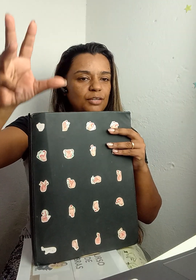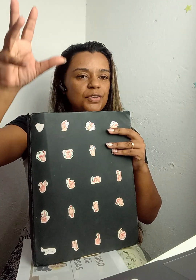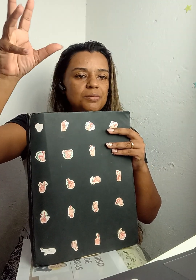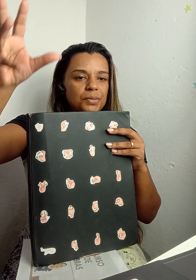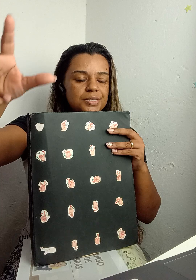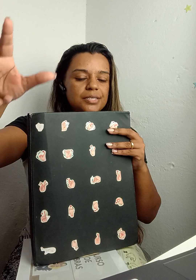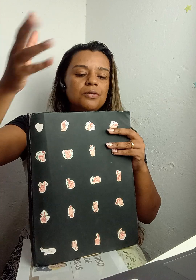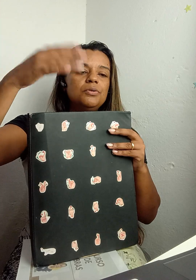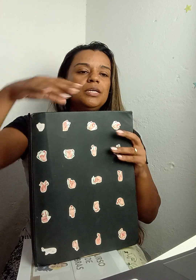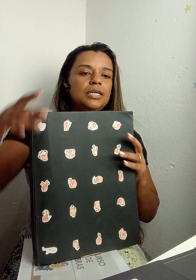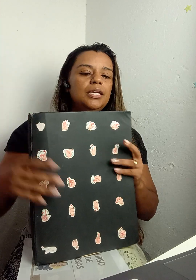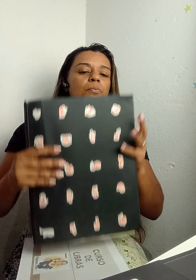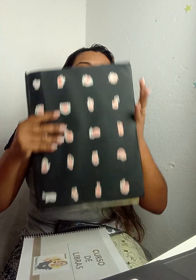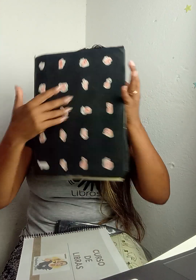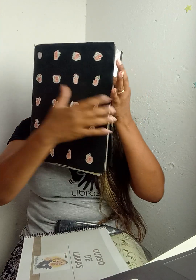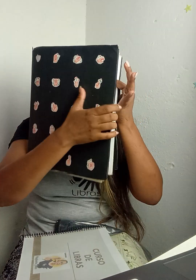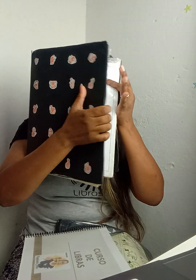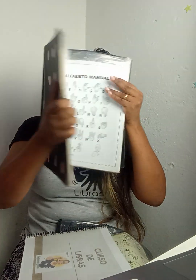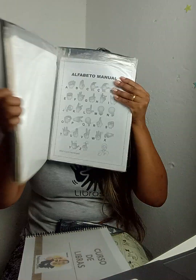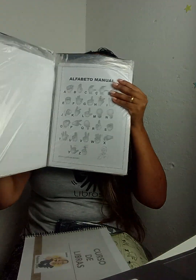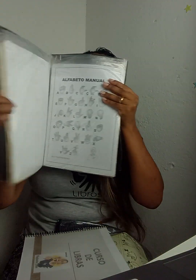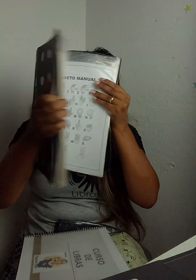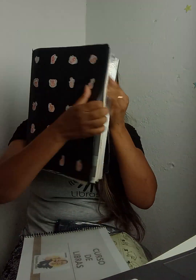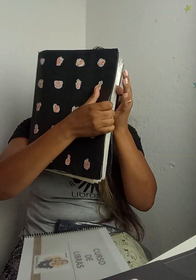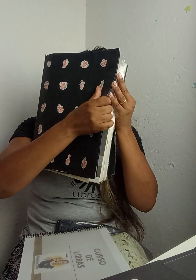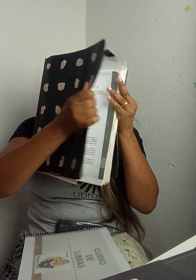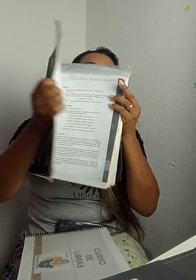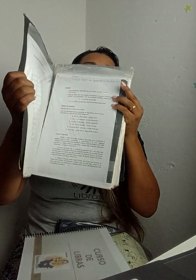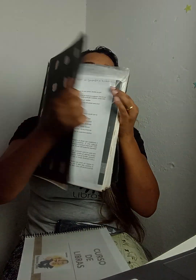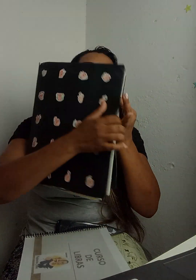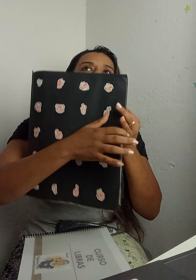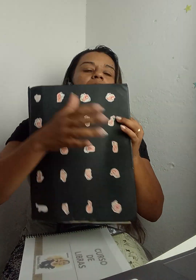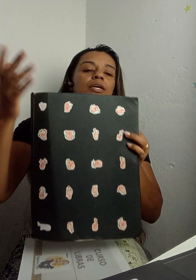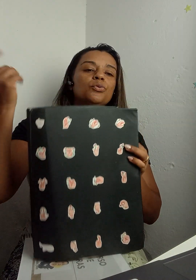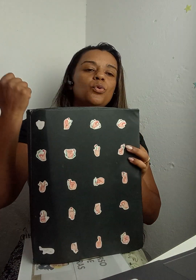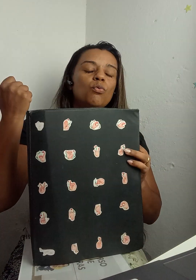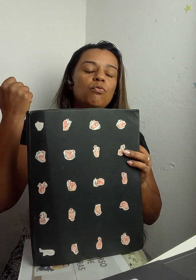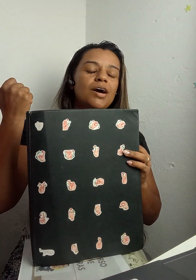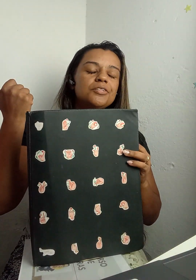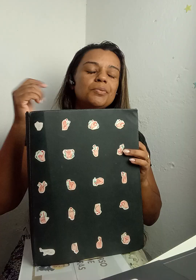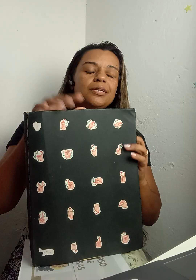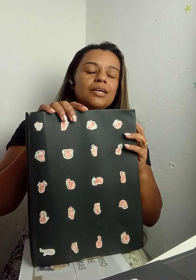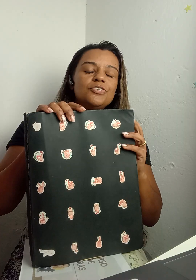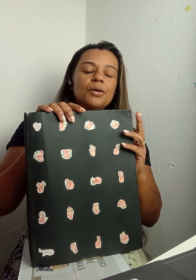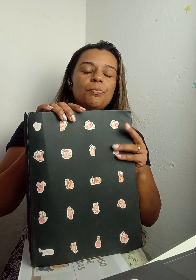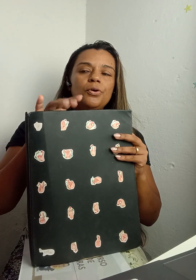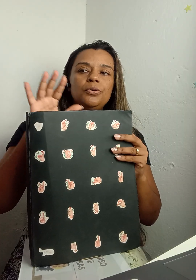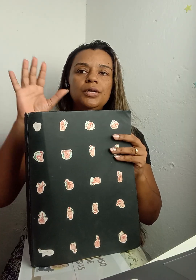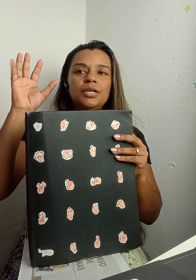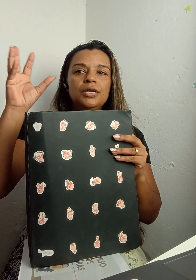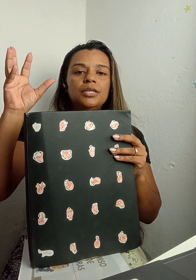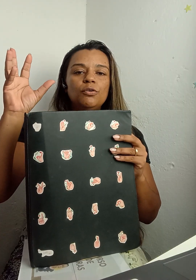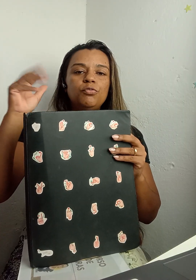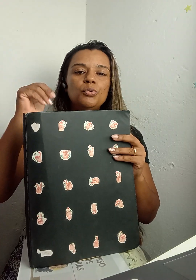faz impressão e monta aí seu materialzinho de apoio, tá bom? Que nem eu tô com vários materiais de apoio que eu vou usar